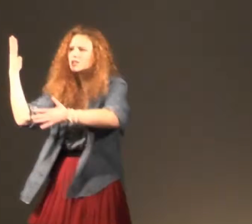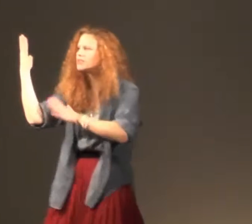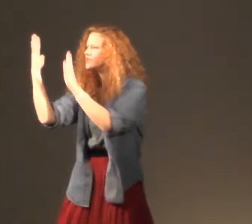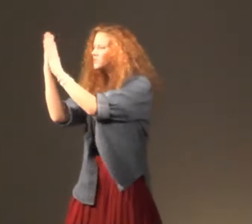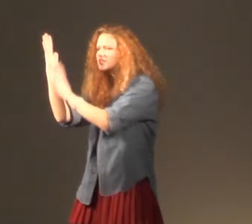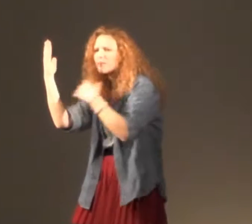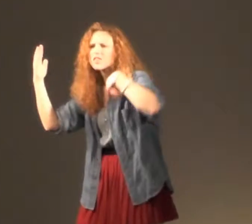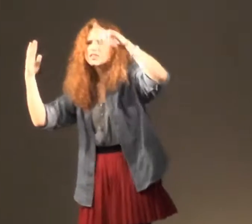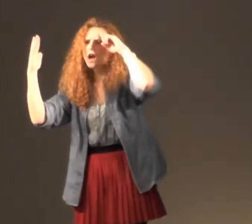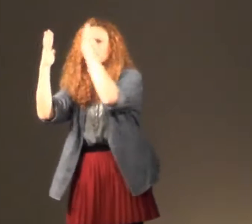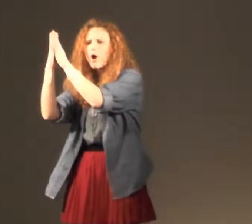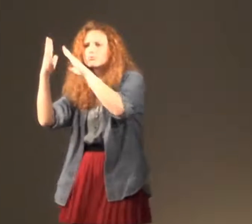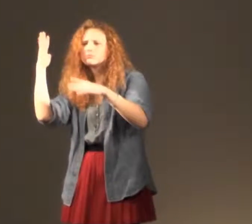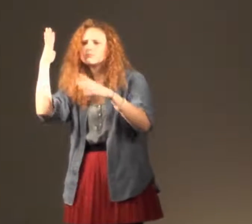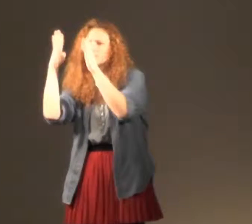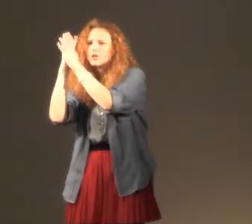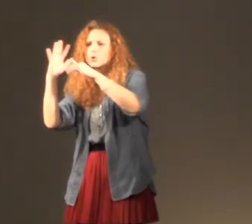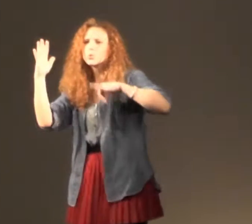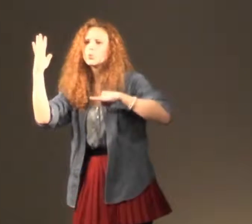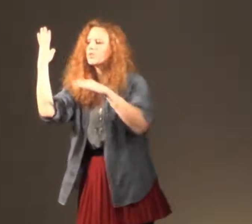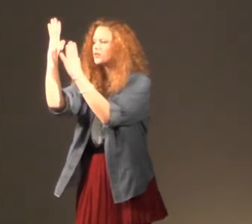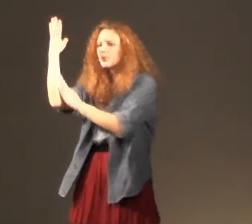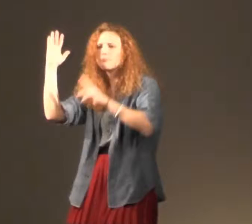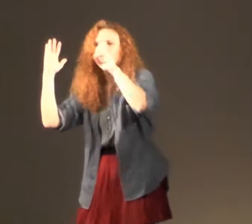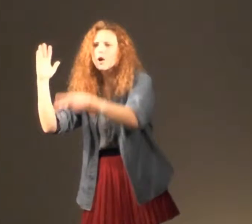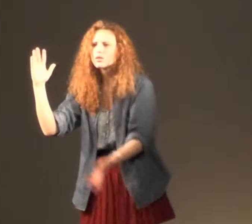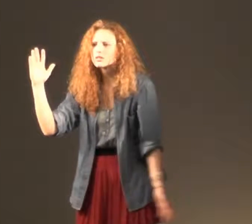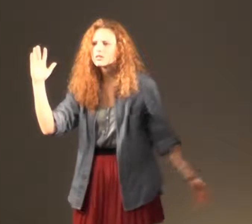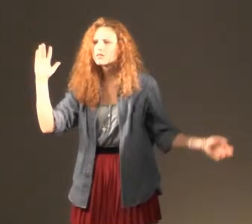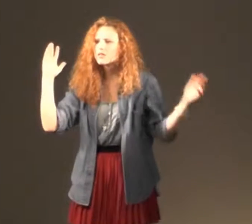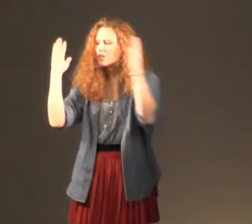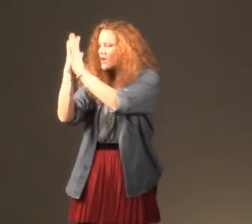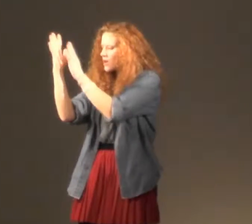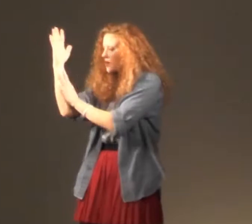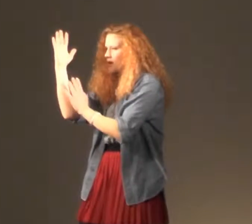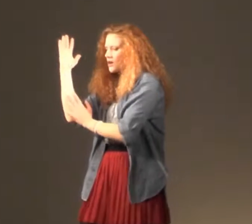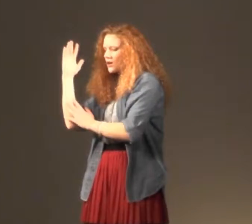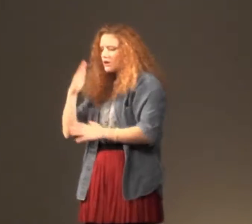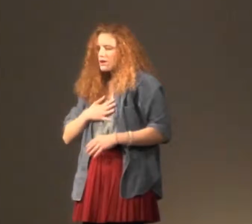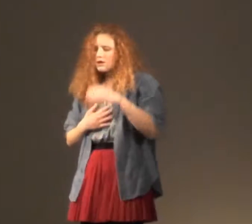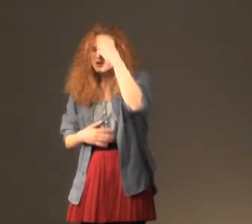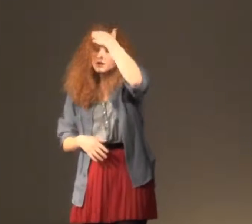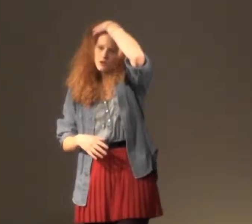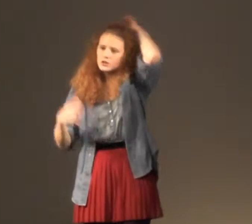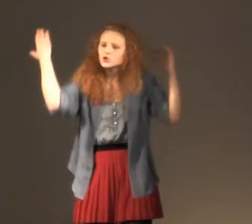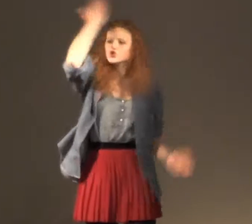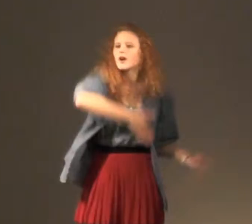liegt es an mir die bäume sind auch schwarz aber ich weiß noch bäume sind eigentlich grün sie haben blätter sie haben einen braunen standen